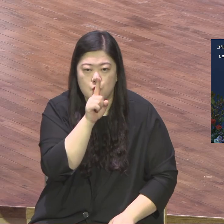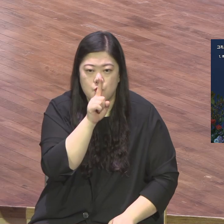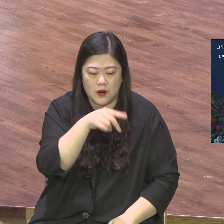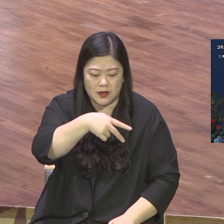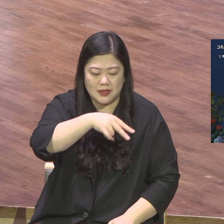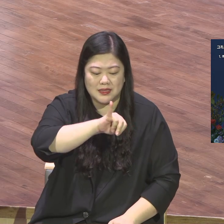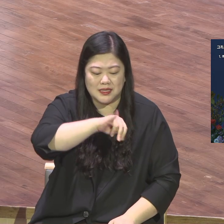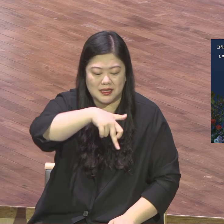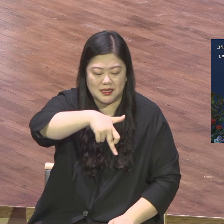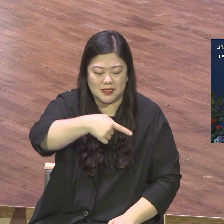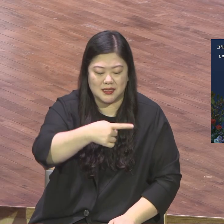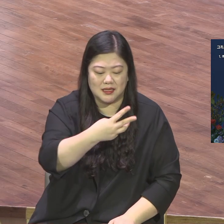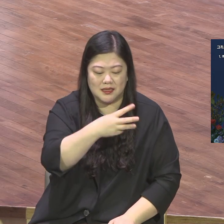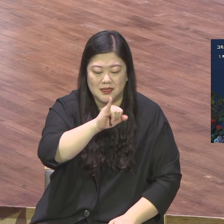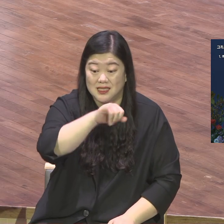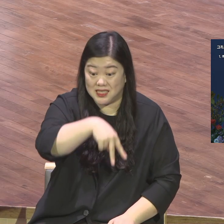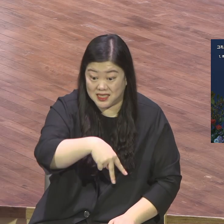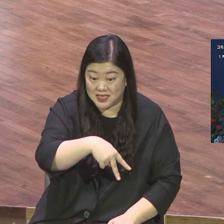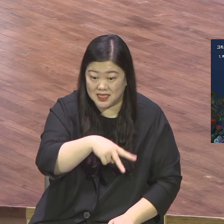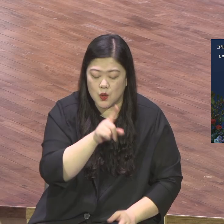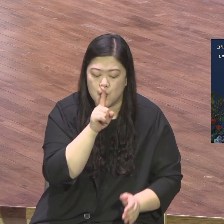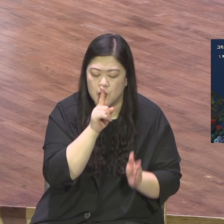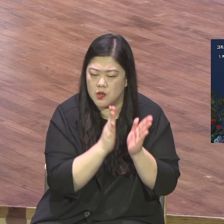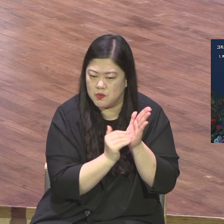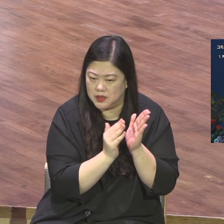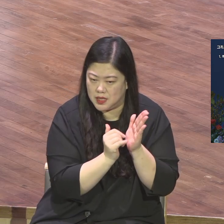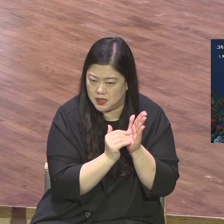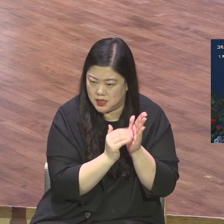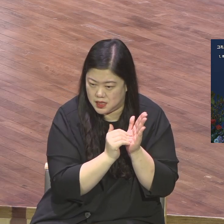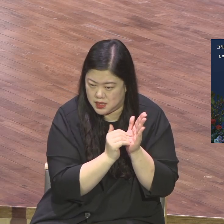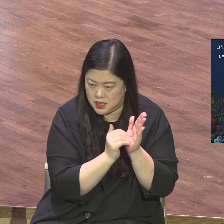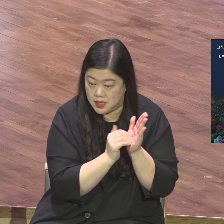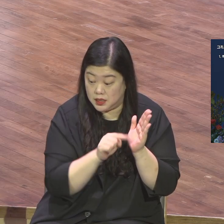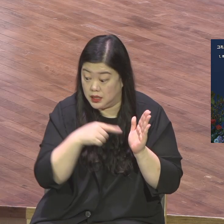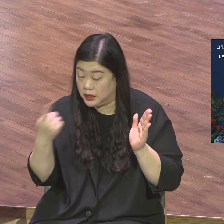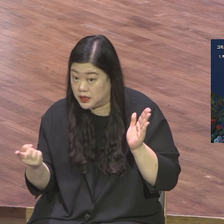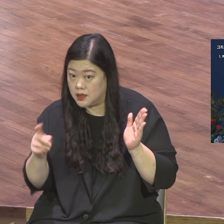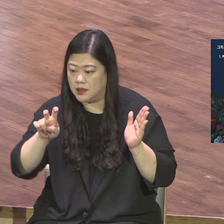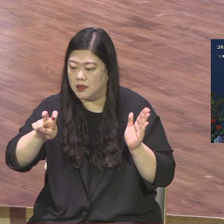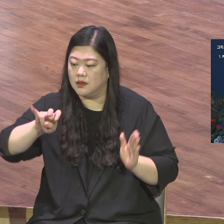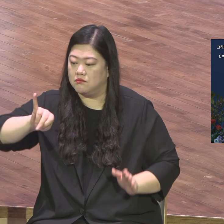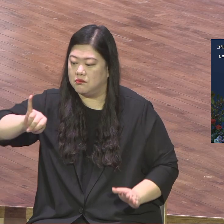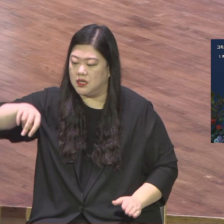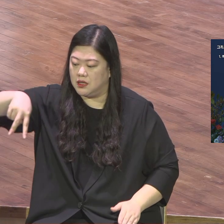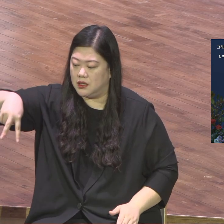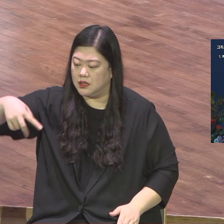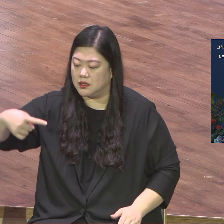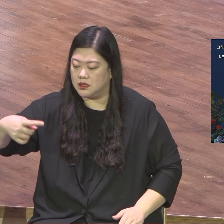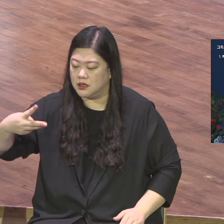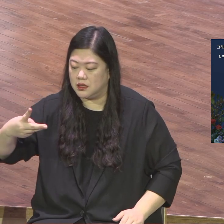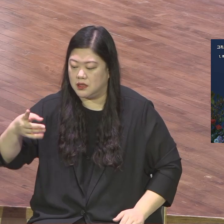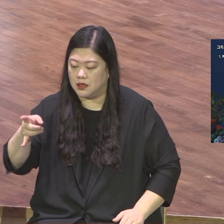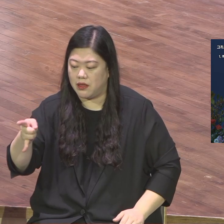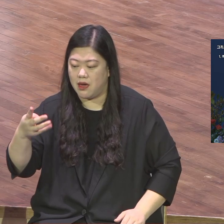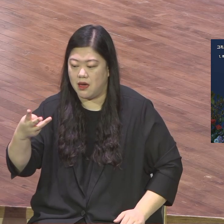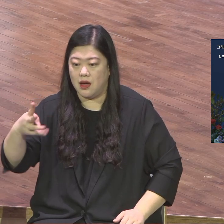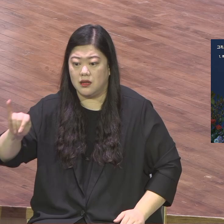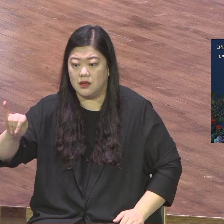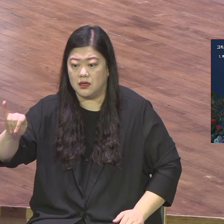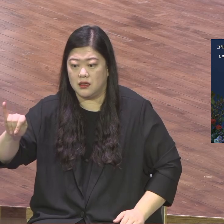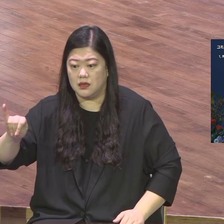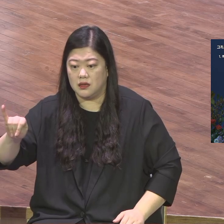하죠. 이것이 아니고 미스테리라는 거예요. 미스테리. 영어로는. 그러니까 비밀이라는